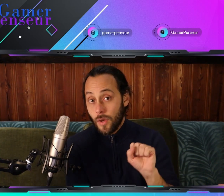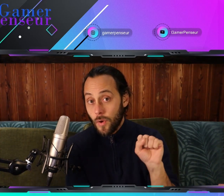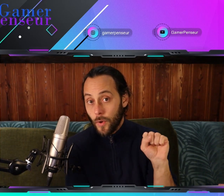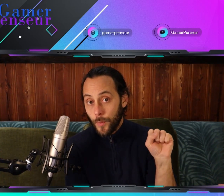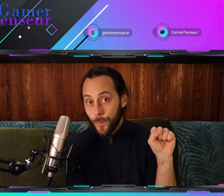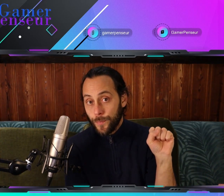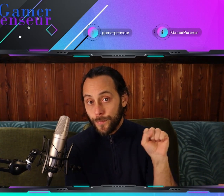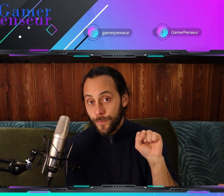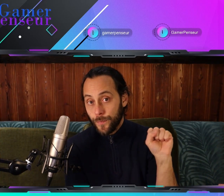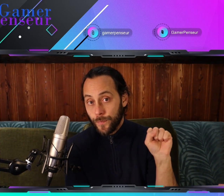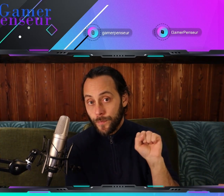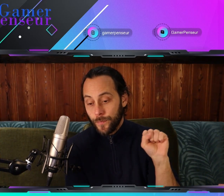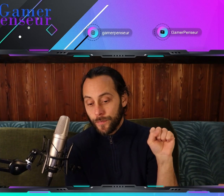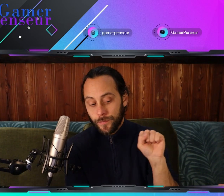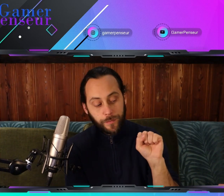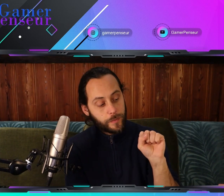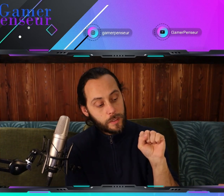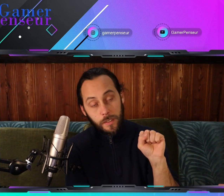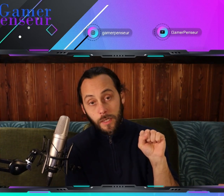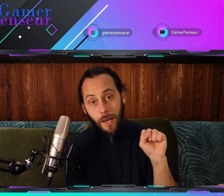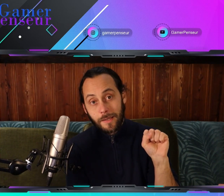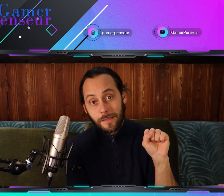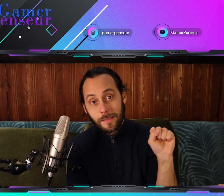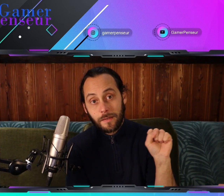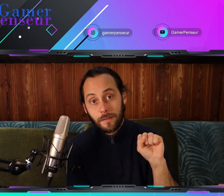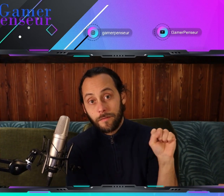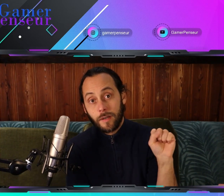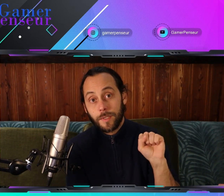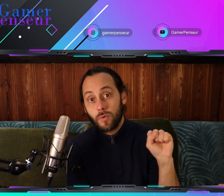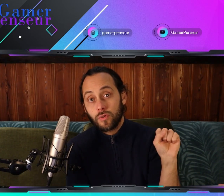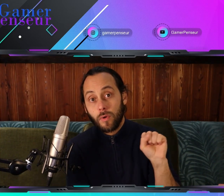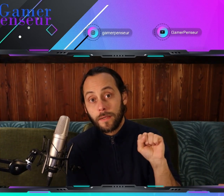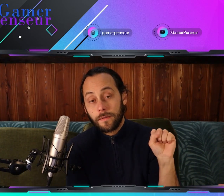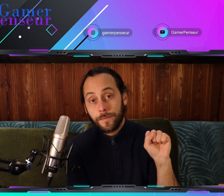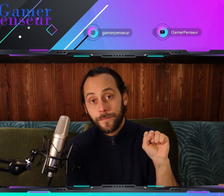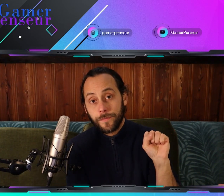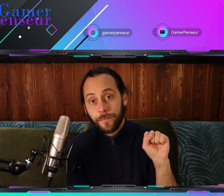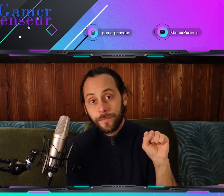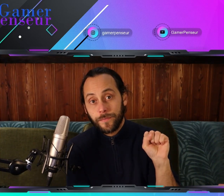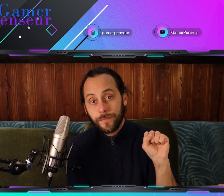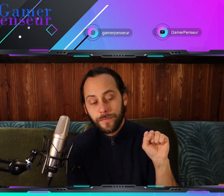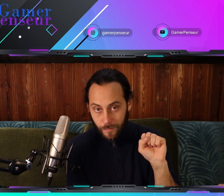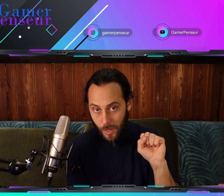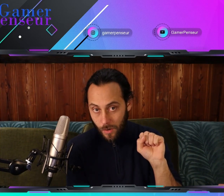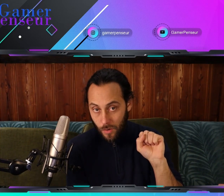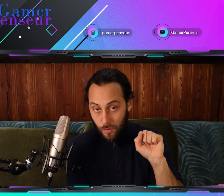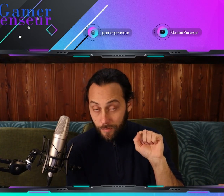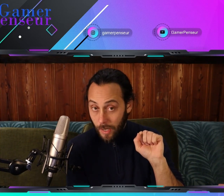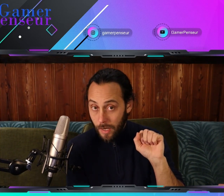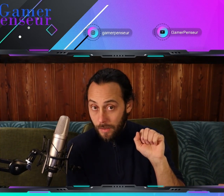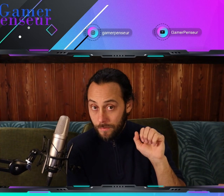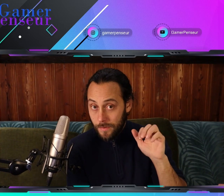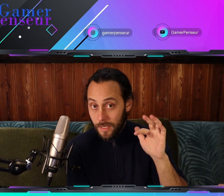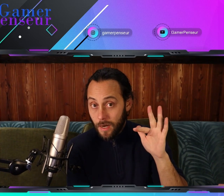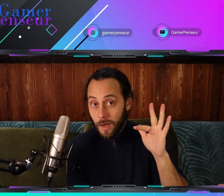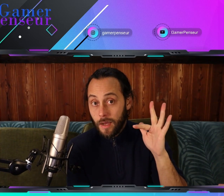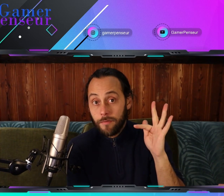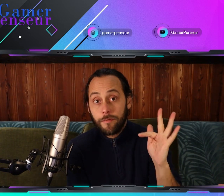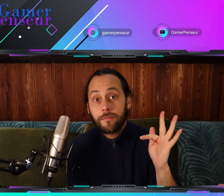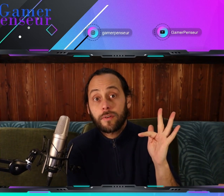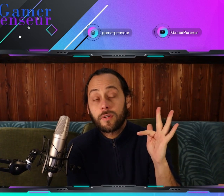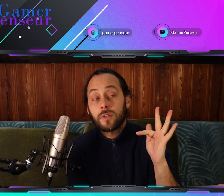La sœur. C'est un S qui fait un petit gauche-droite. Le frère, c'est